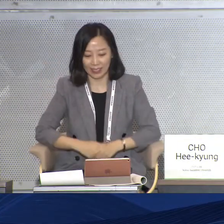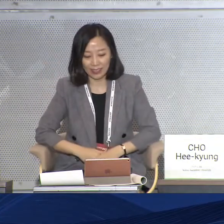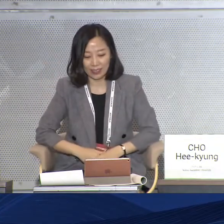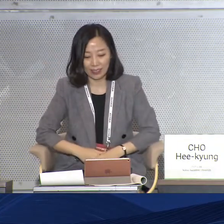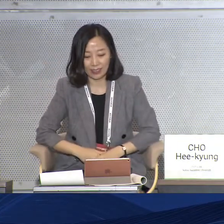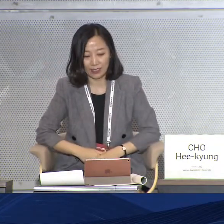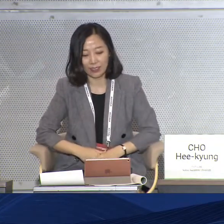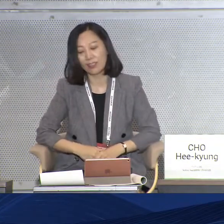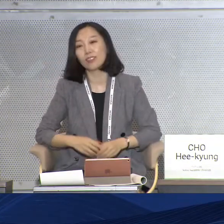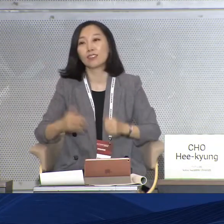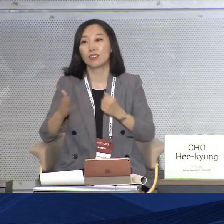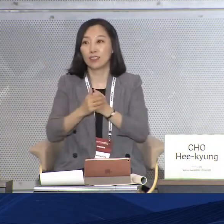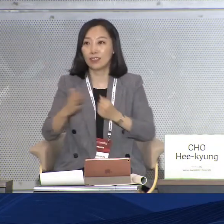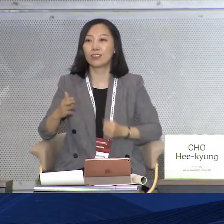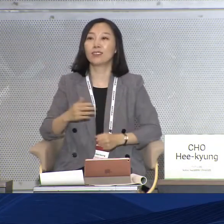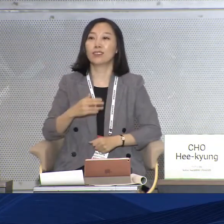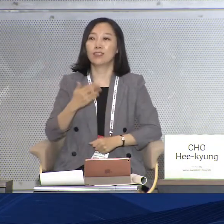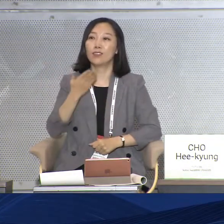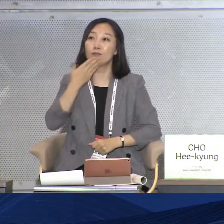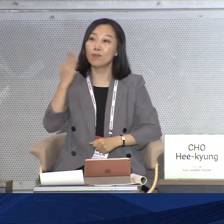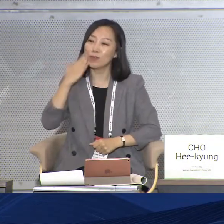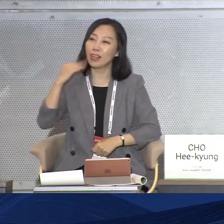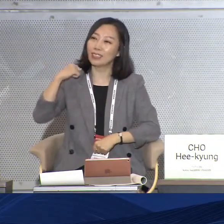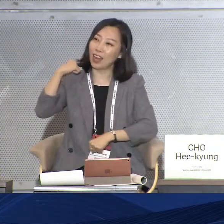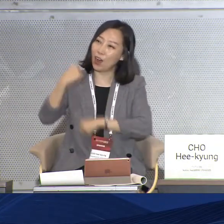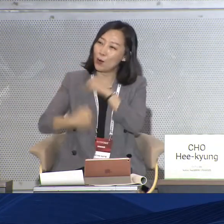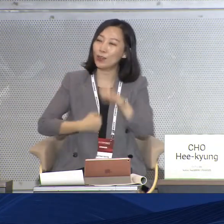뻗어나가는 제주도의 모범적 위상이 되기를 바랍니다.